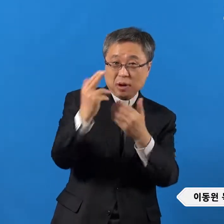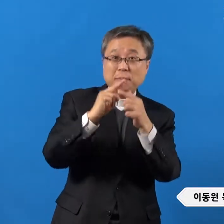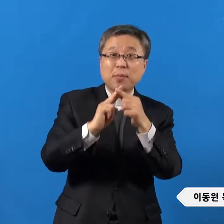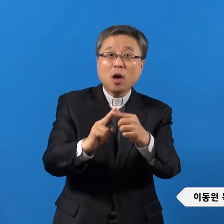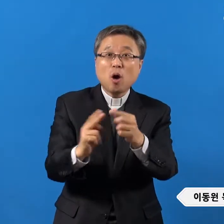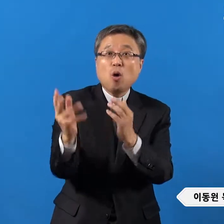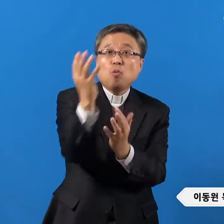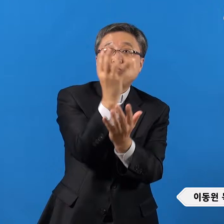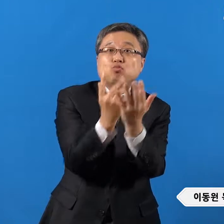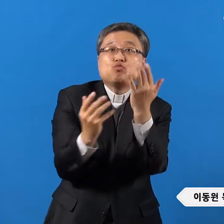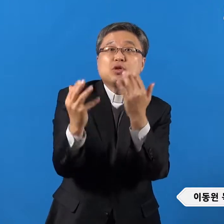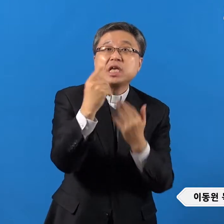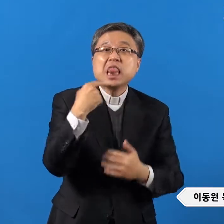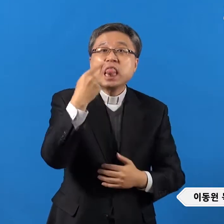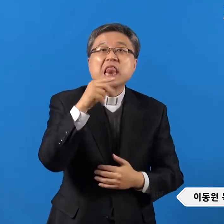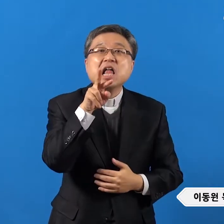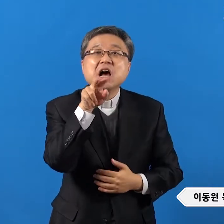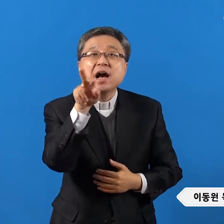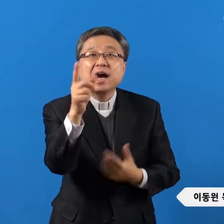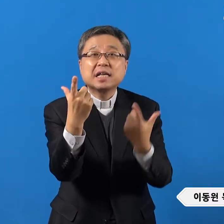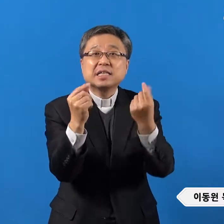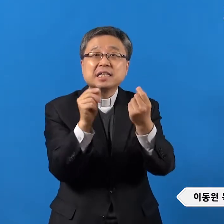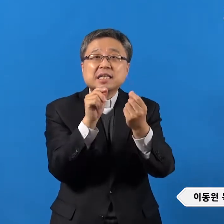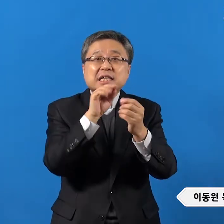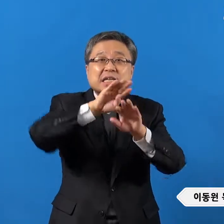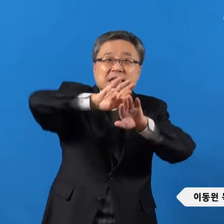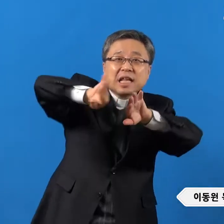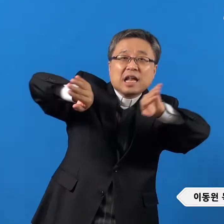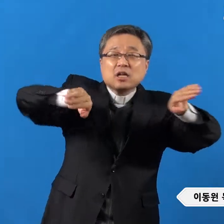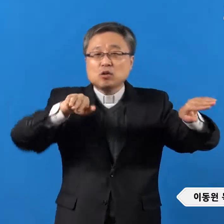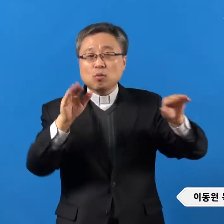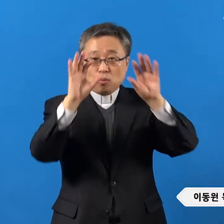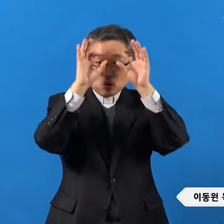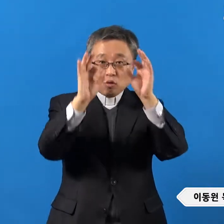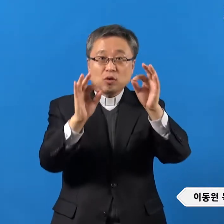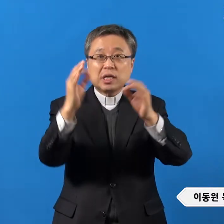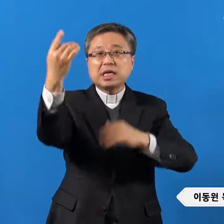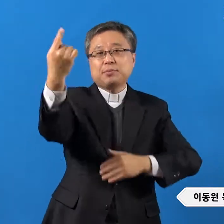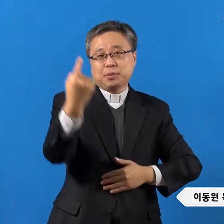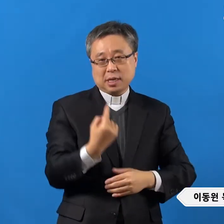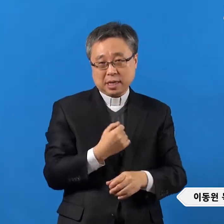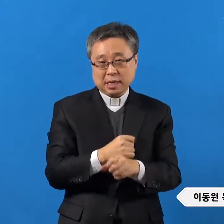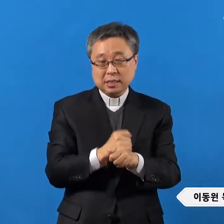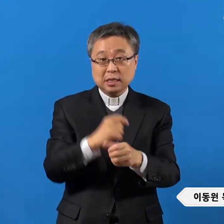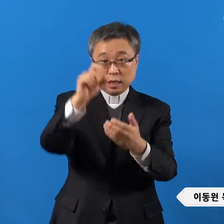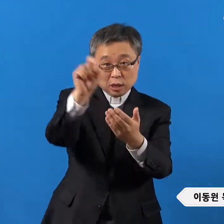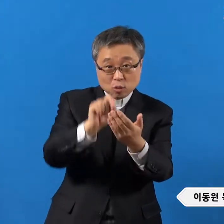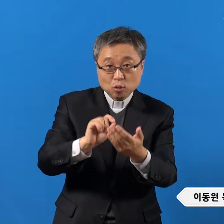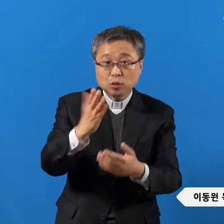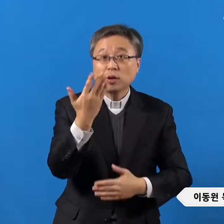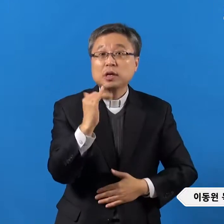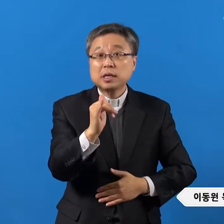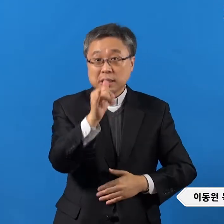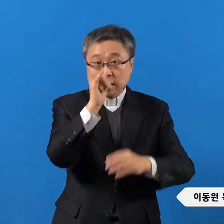혀같이 갈라지는 것이 보이도록 임재하셨다, 이렇게 기록되어 있지 않습니까?